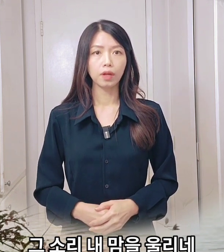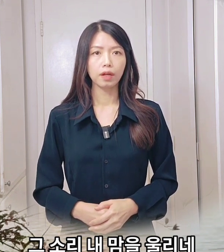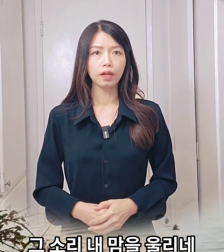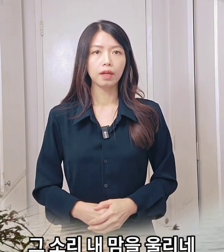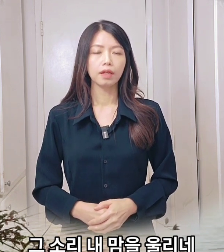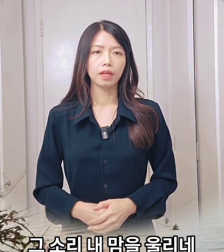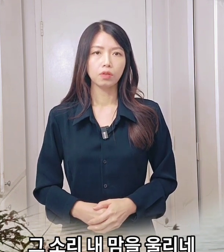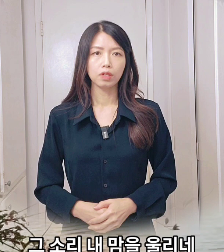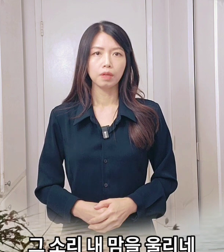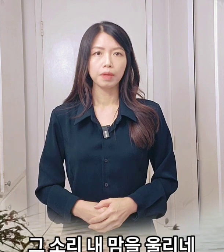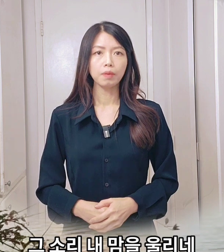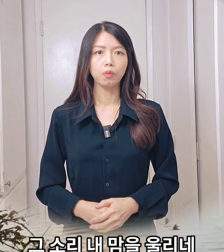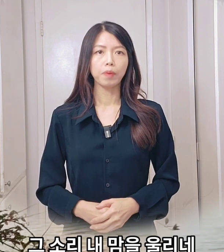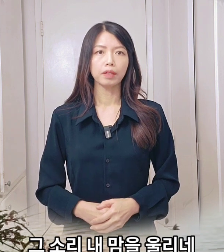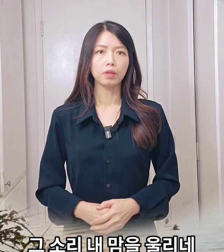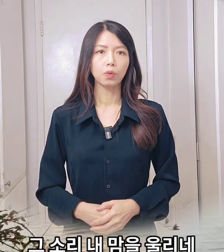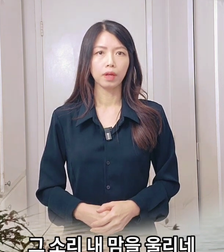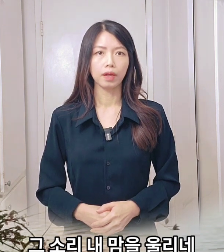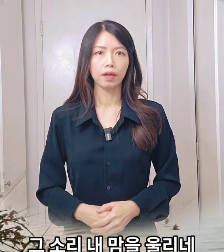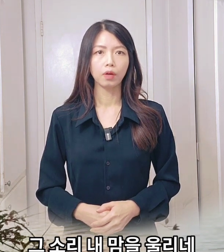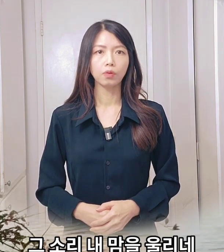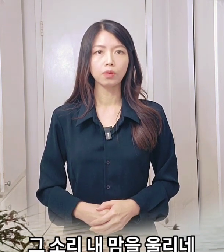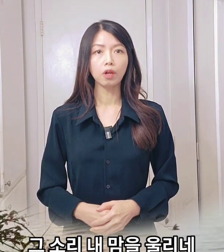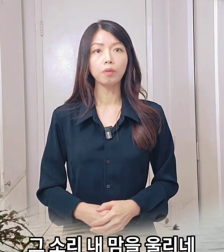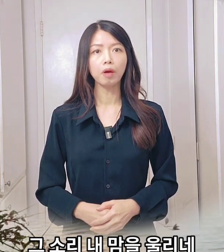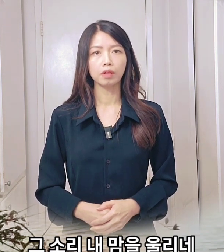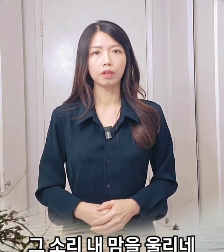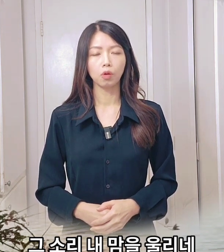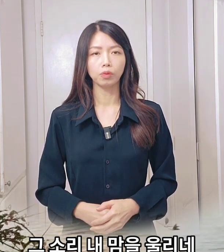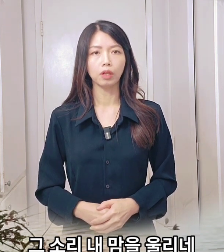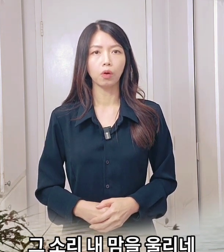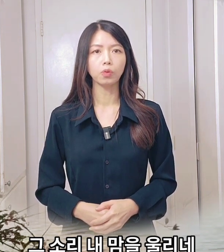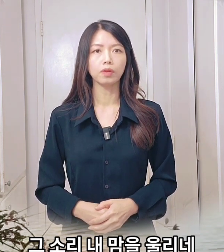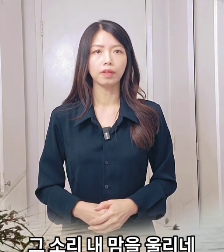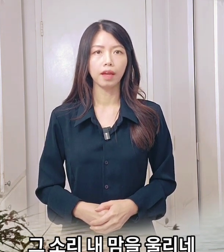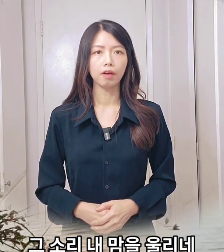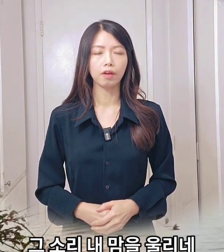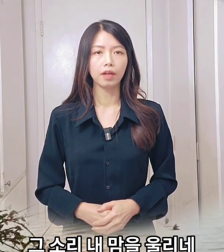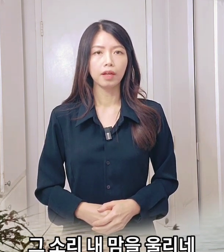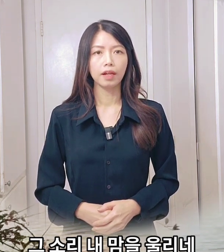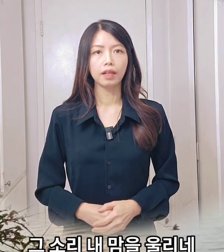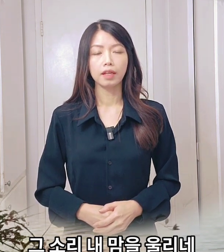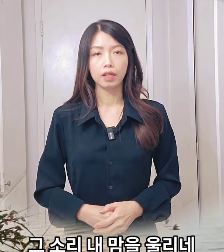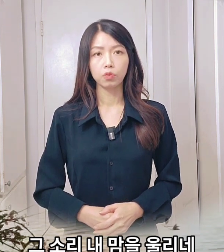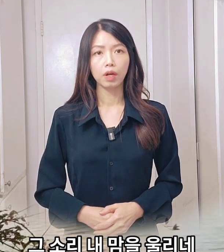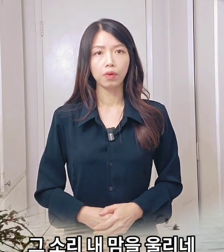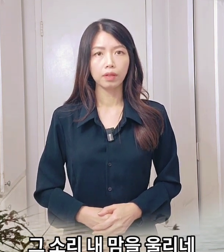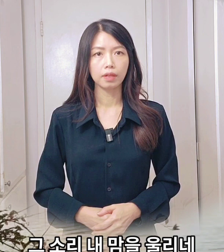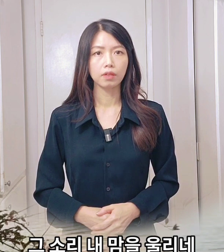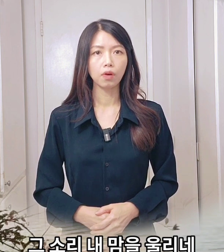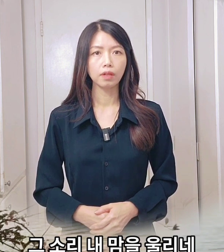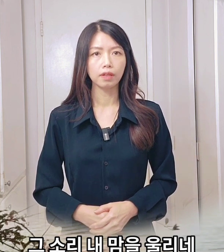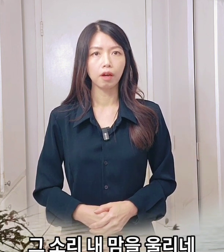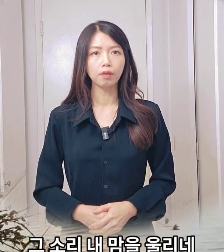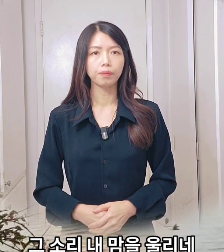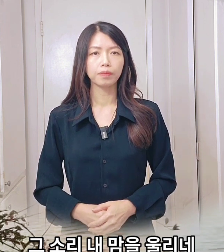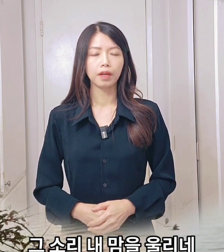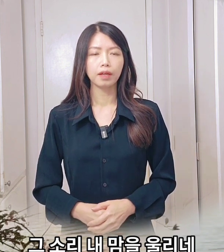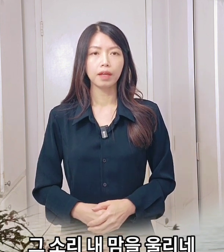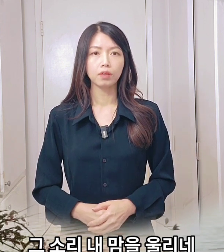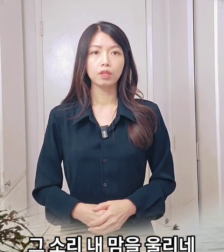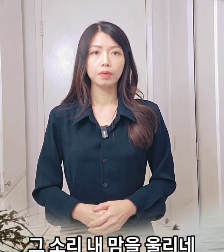그 소리를 예수님이 못 박는 소리 하고 설명을 전부 다 넣어줬는데요. 일단 예수라고 한 뜻의